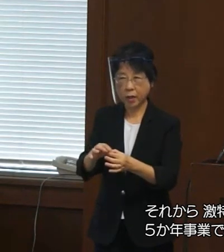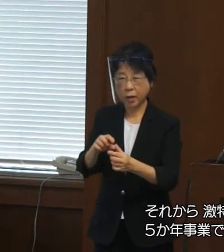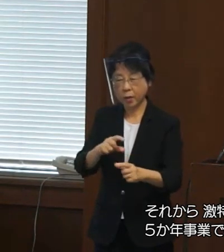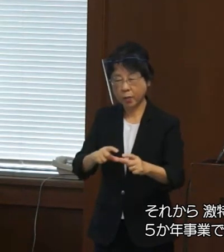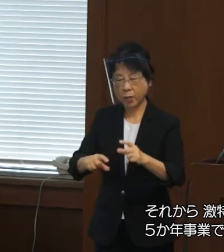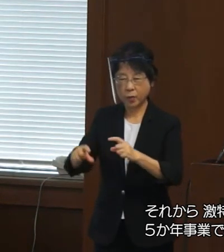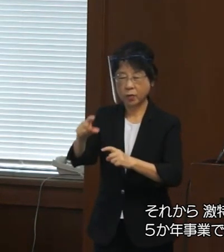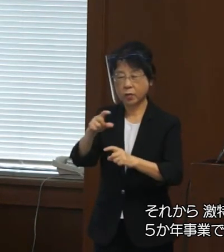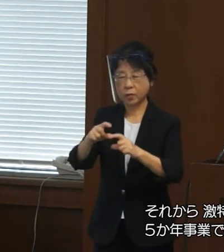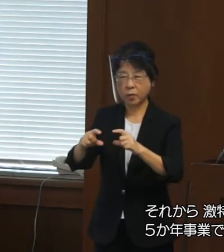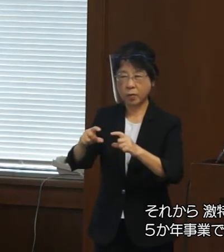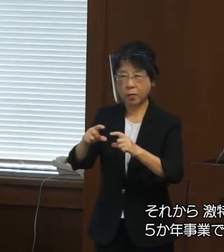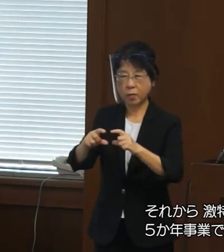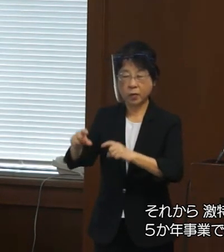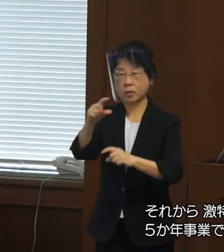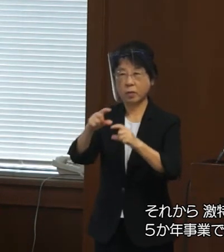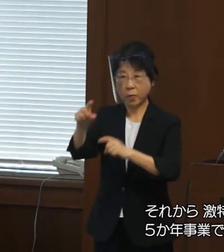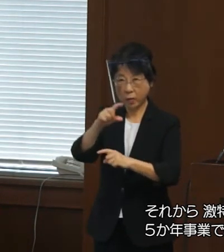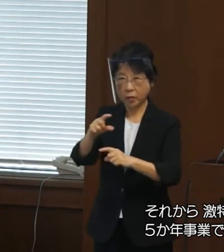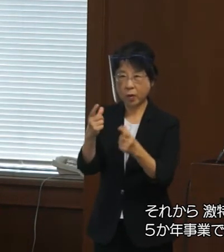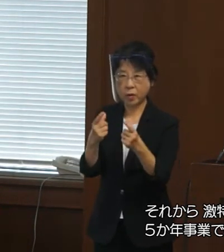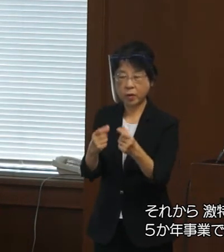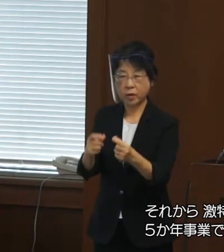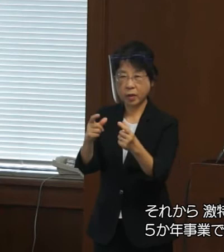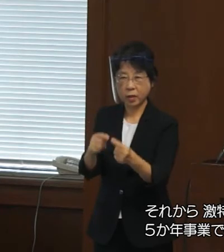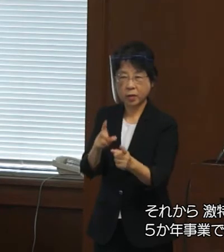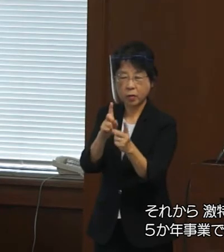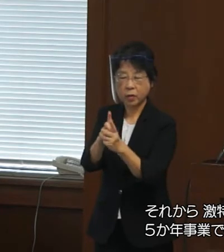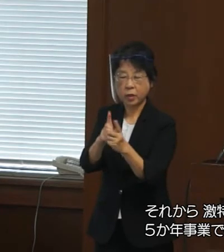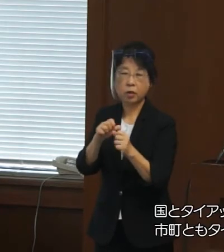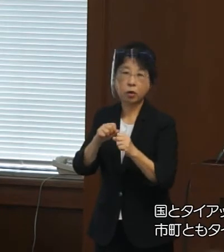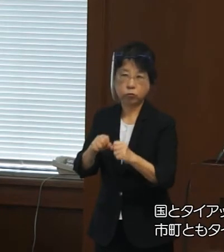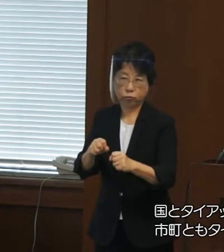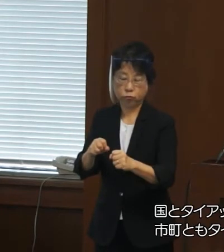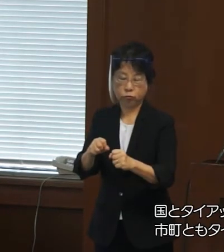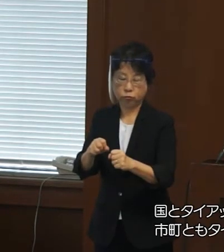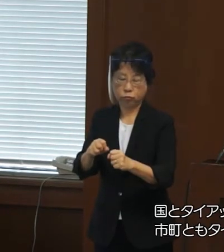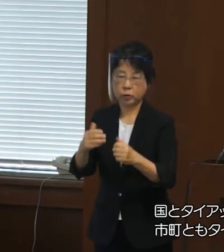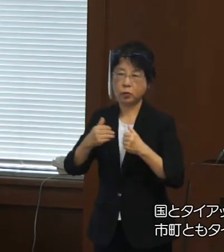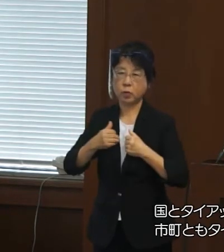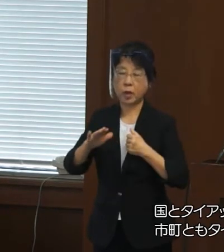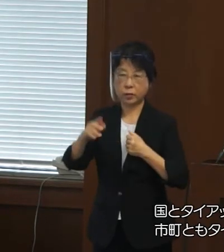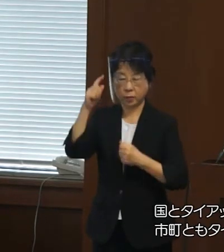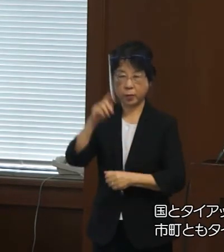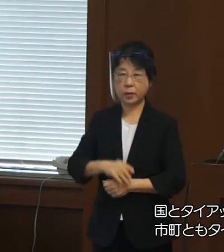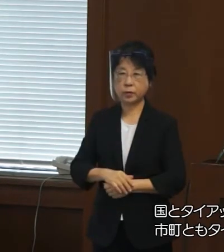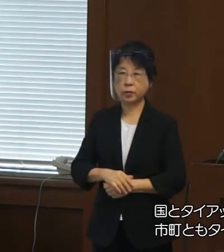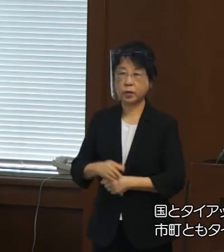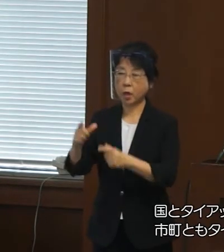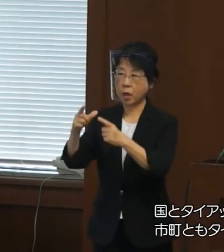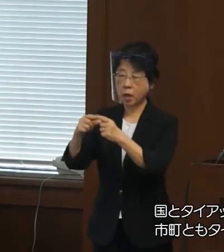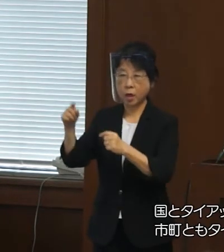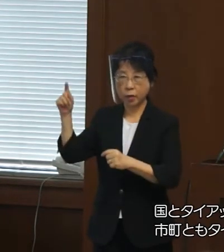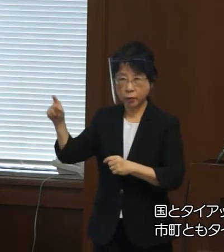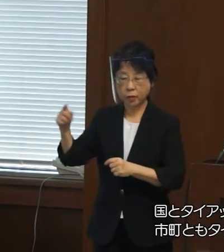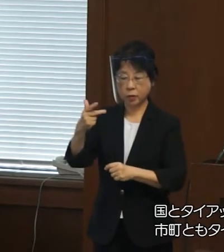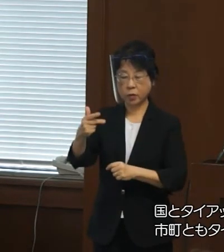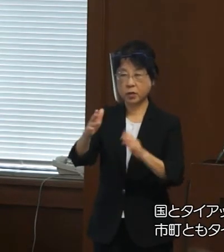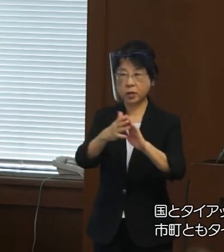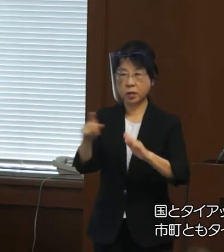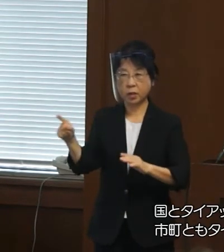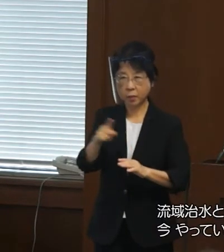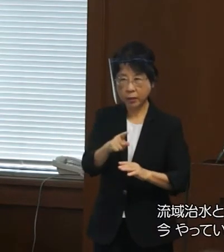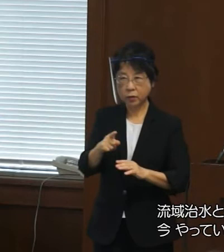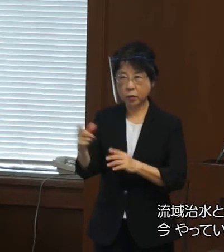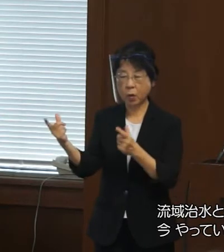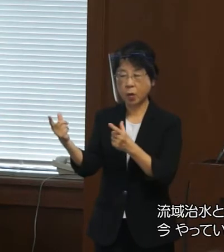まあ、激突事業として5カ年事業でさまざまな大型事業をこれ国とタイアップしながら、市町ともタイアップし